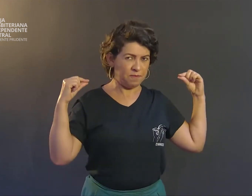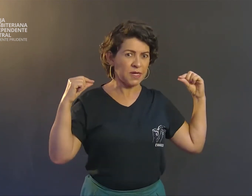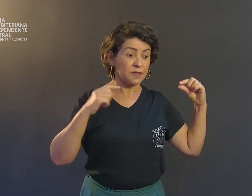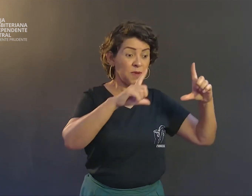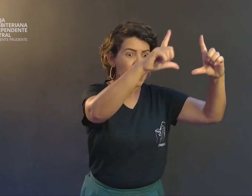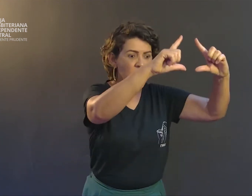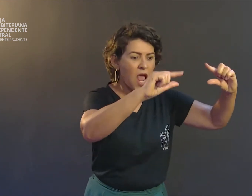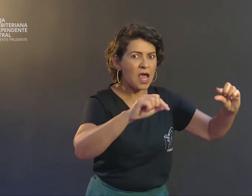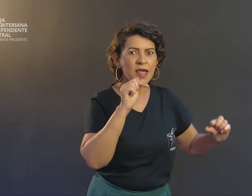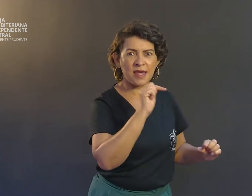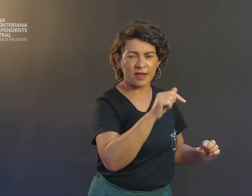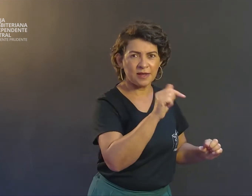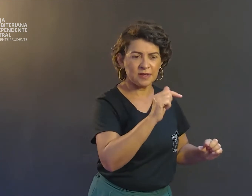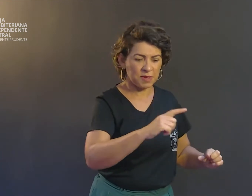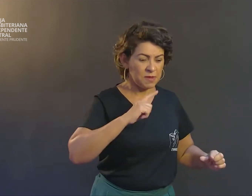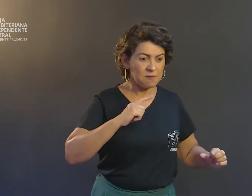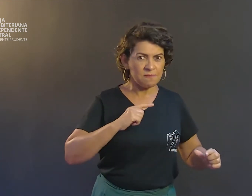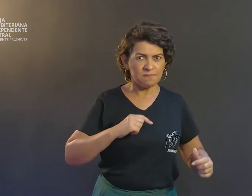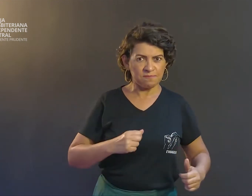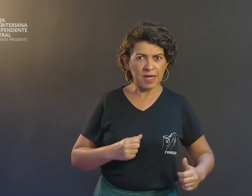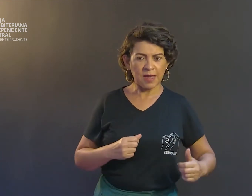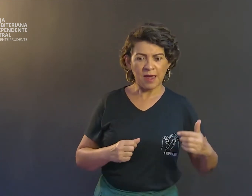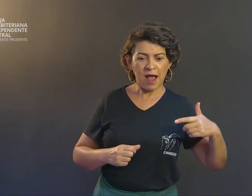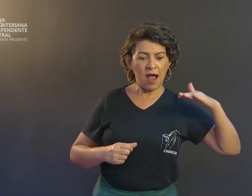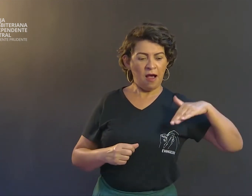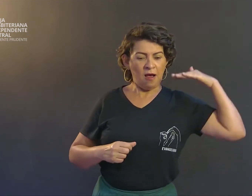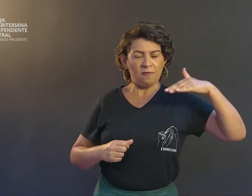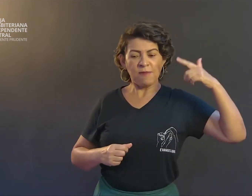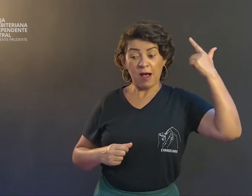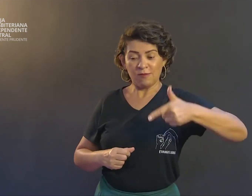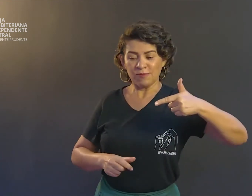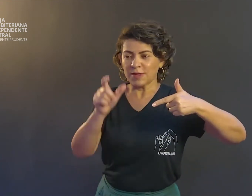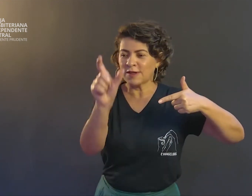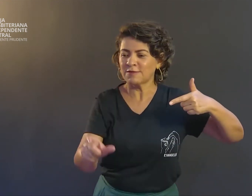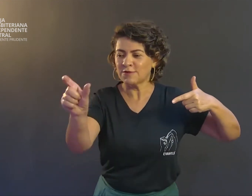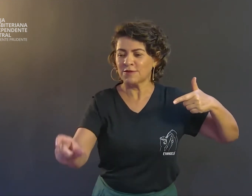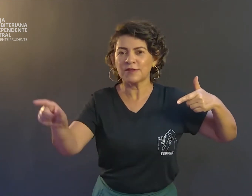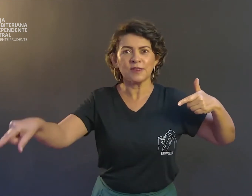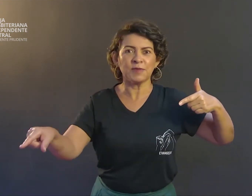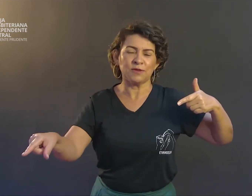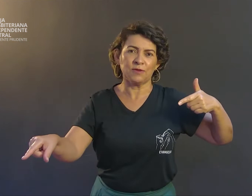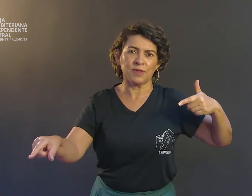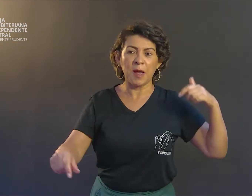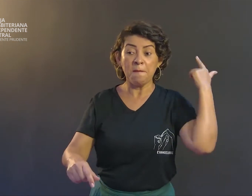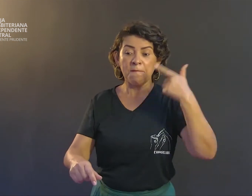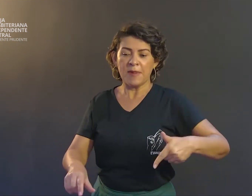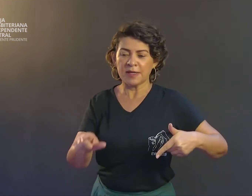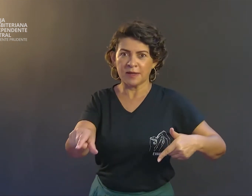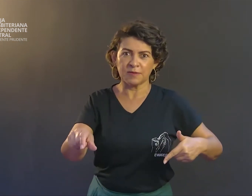as pessoas e povos. Exerce autoridade sobre culturas, a sociedade e